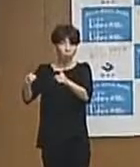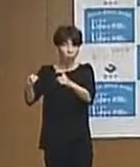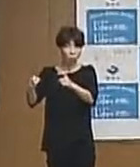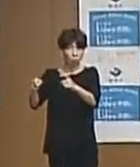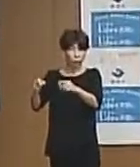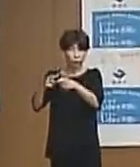ます